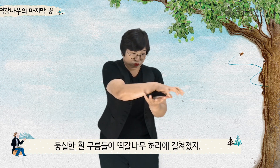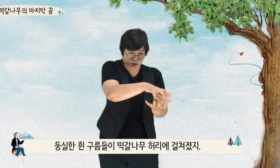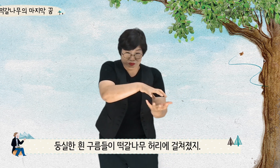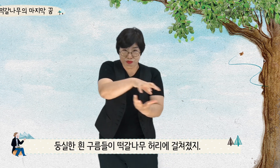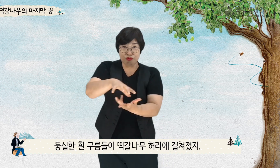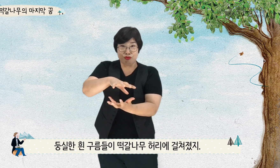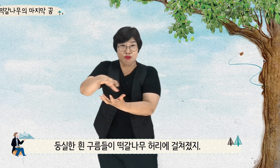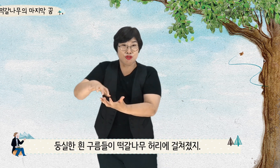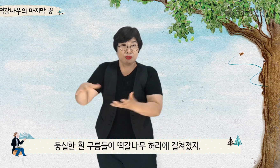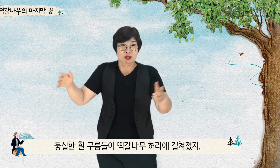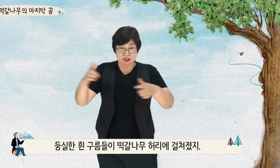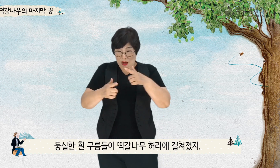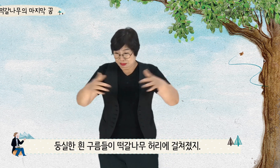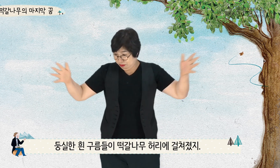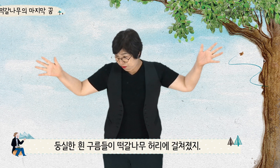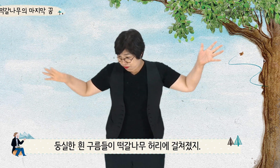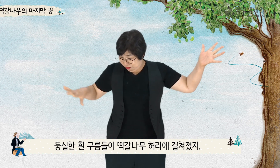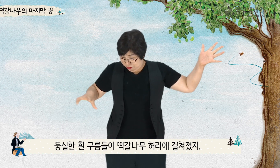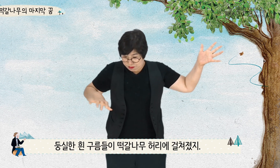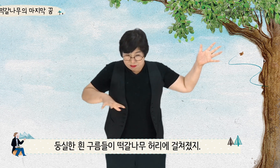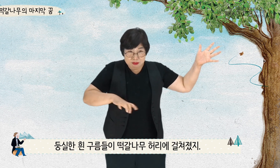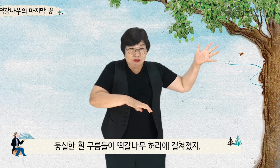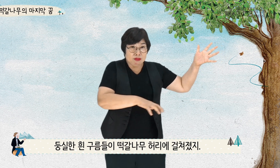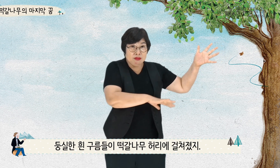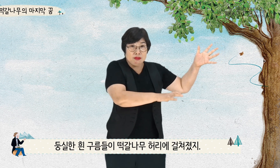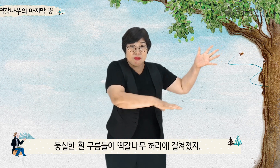둥실한 흰 구름들이 떡갈나무 허리에 걸쳐졌지.